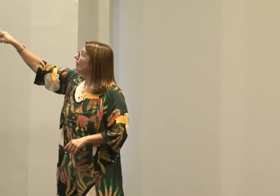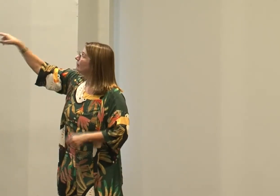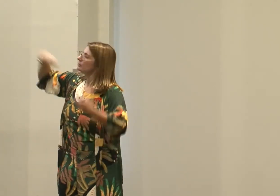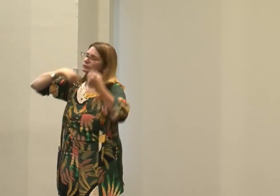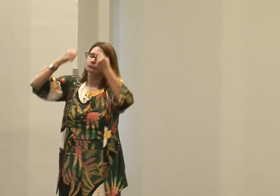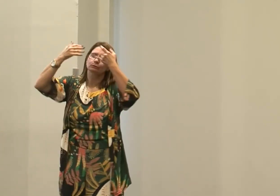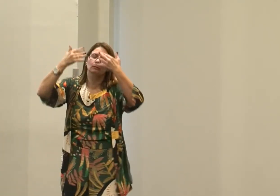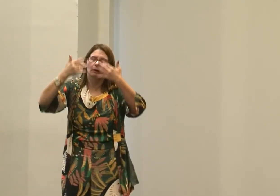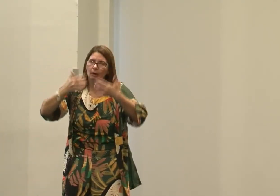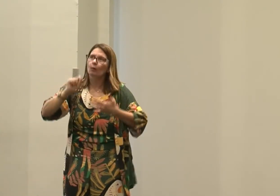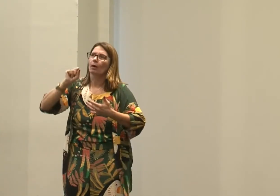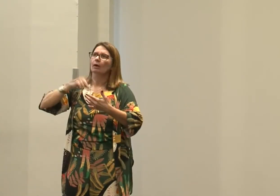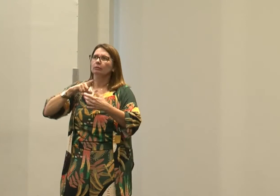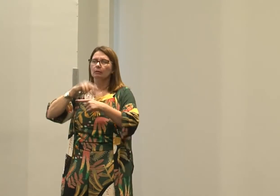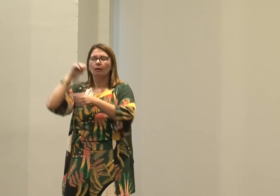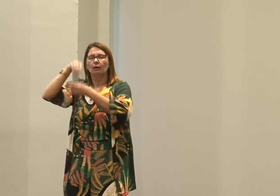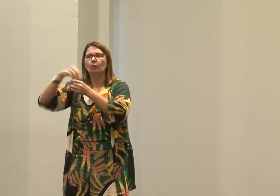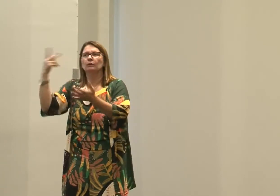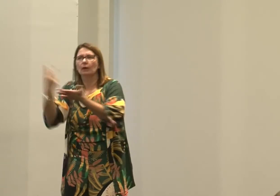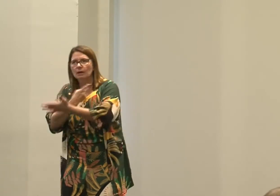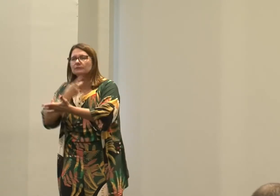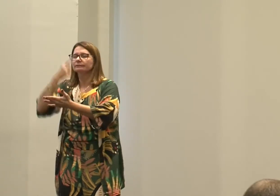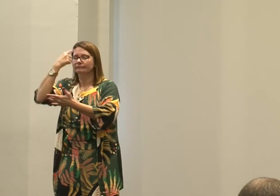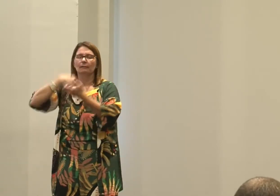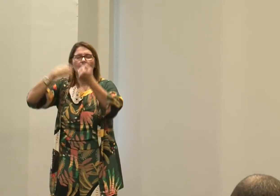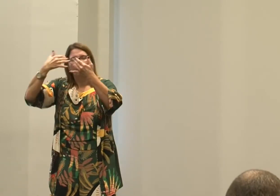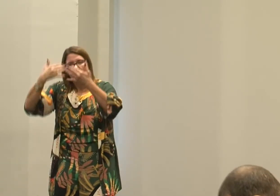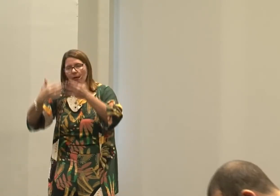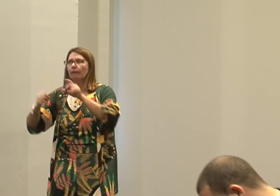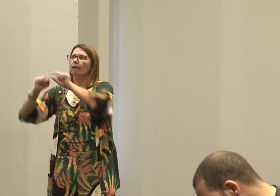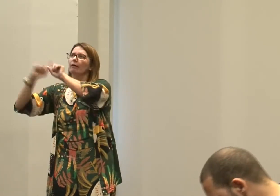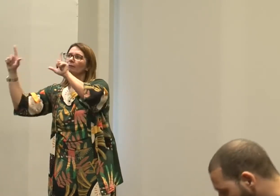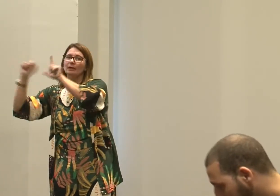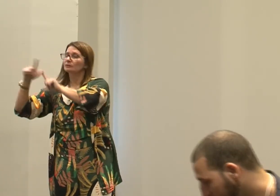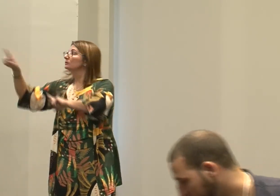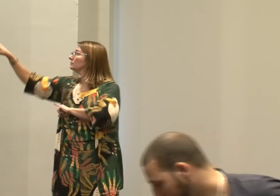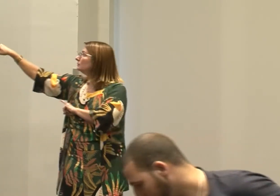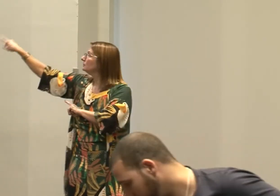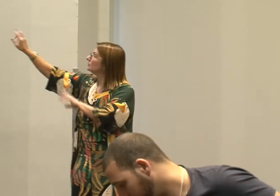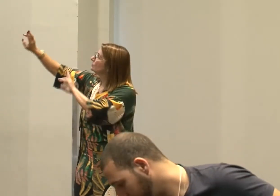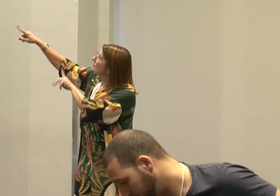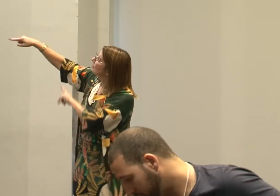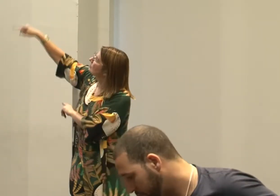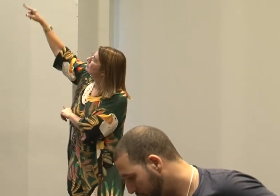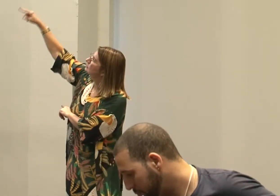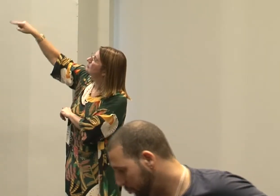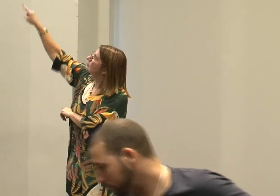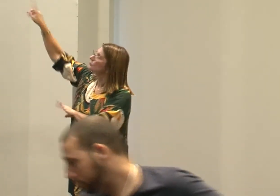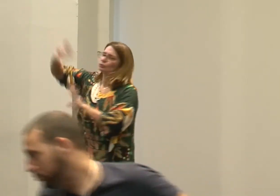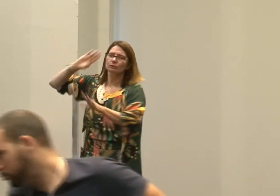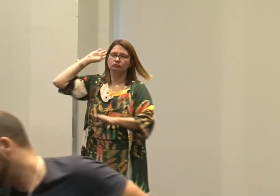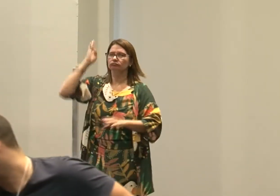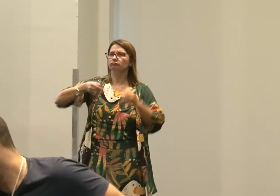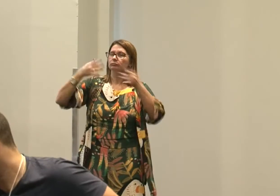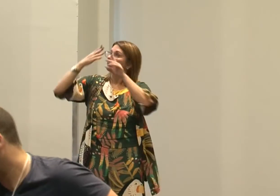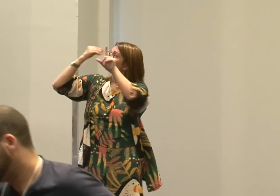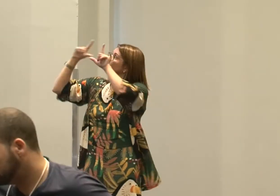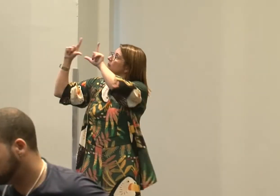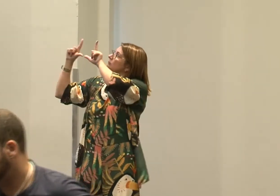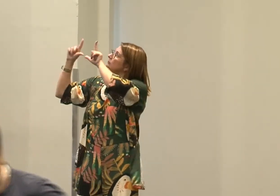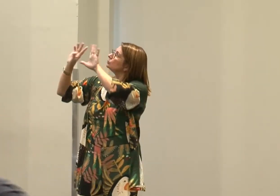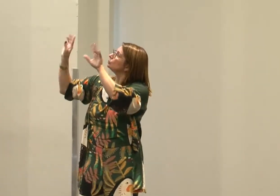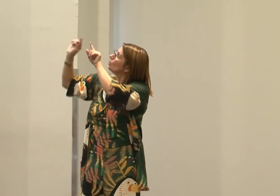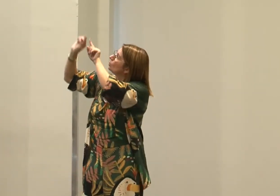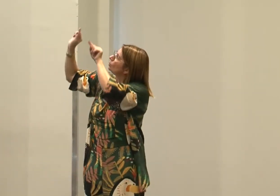por exemplo. A explicação que a gente vai falar sobre o que acontece no corpo, com imagens.